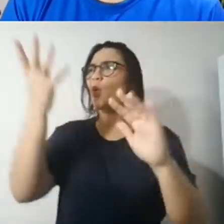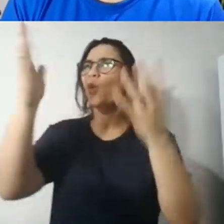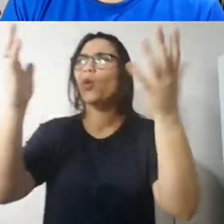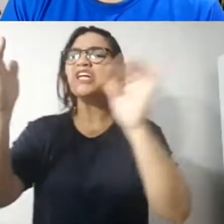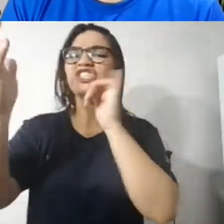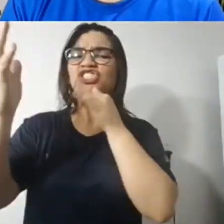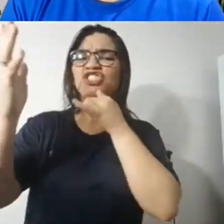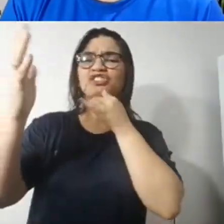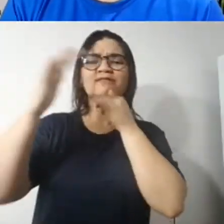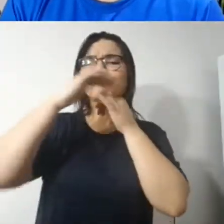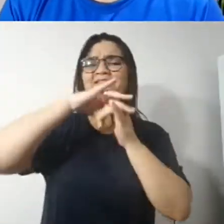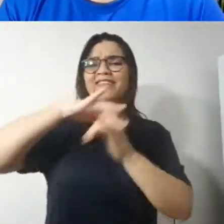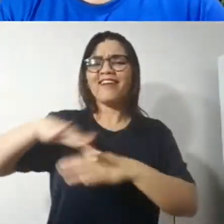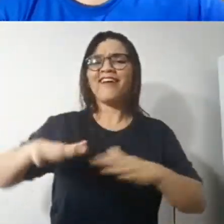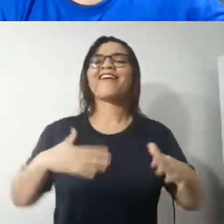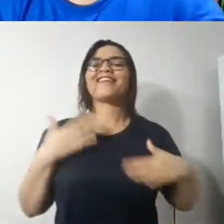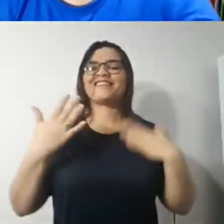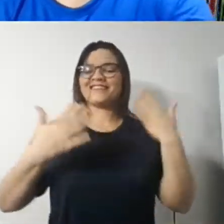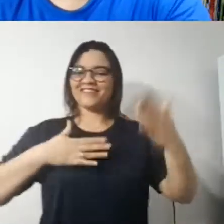Alegre estou,